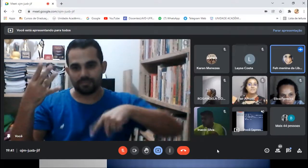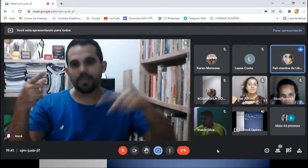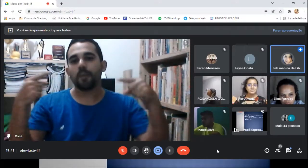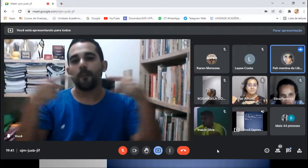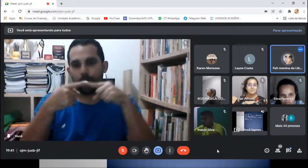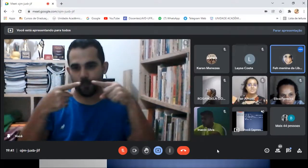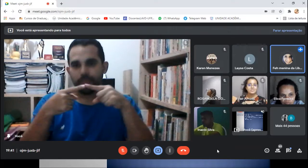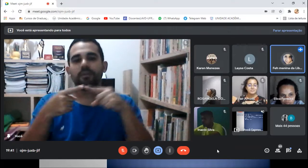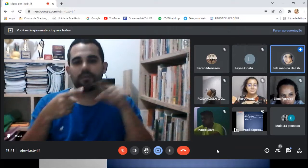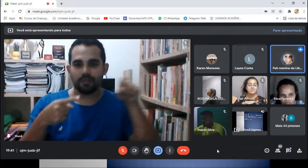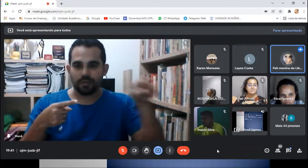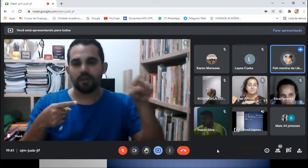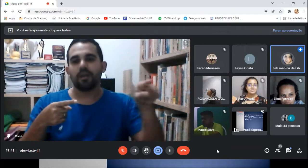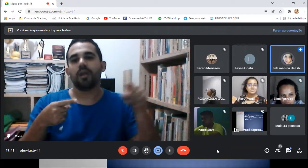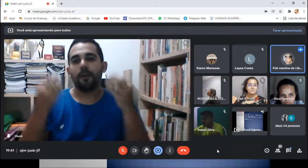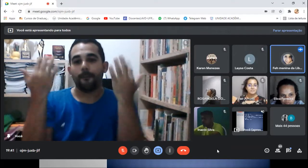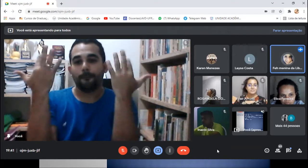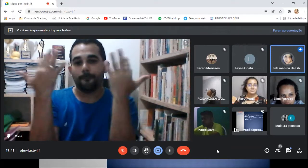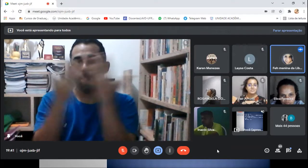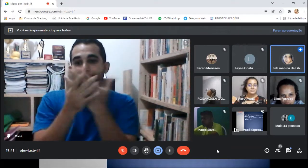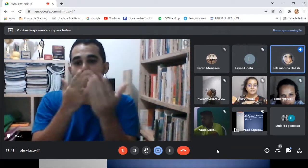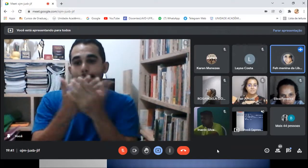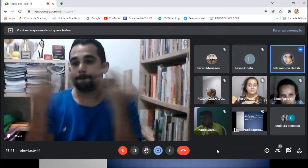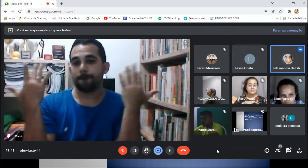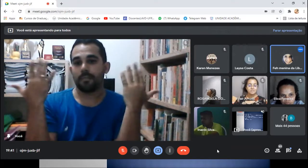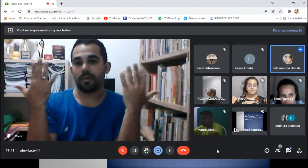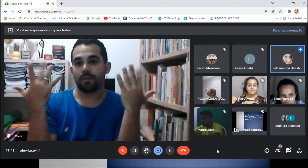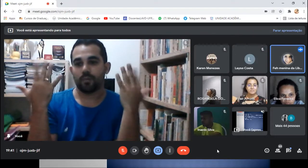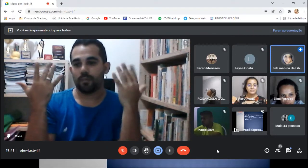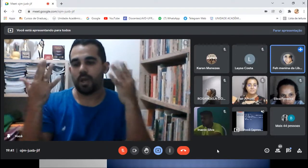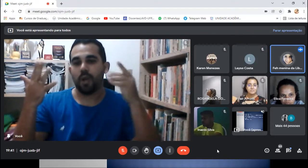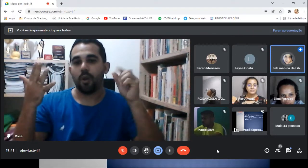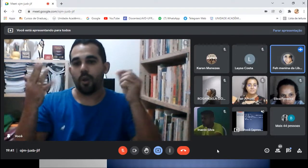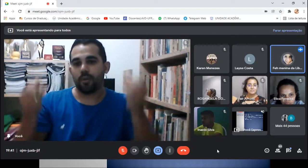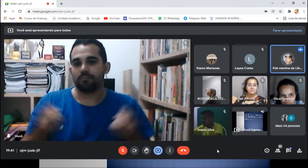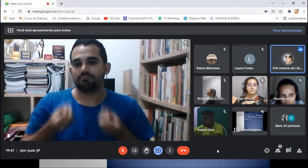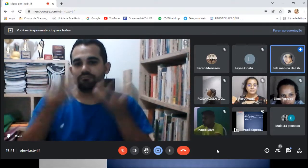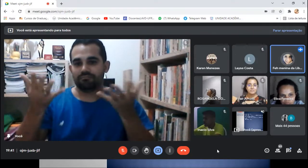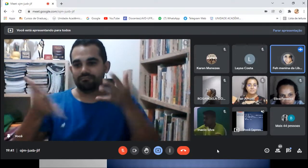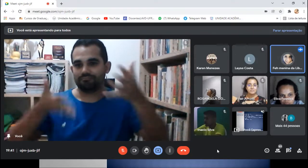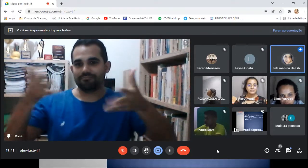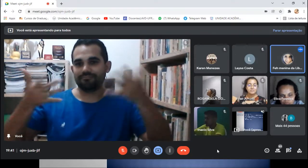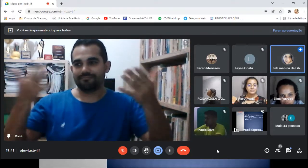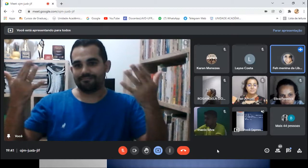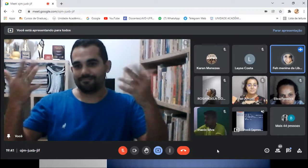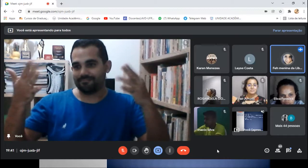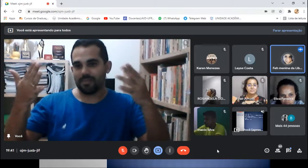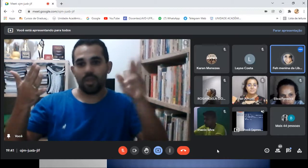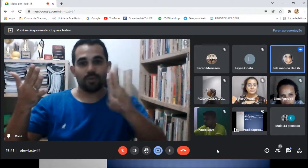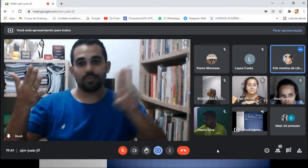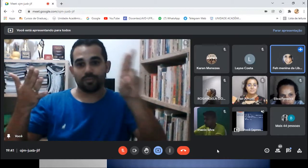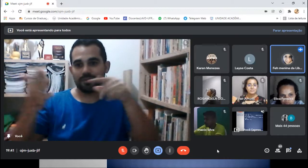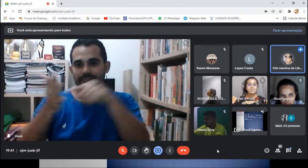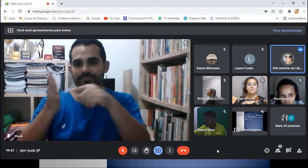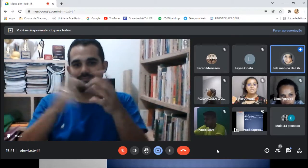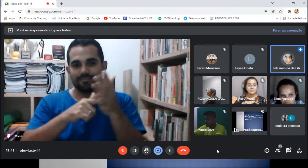Pronto. Relativo à mão. A esse tópico 4, ele traz esse significado de Manu que combina com o termo